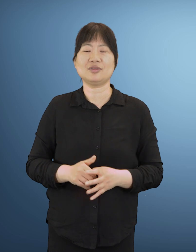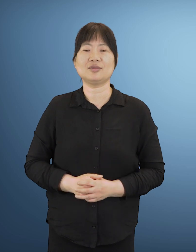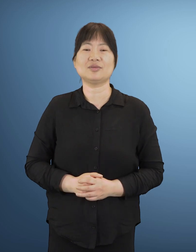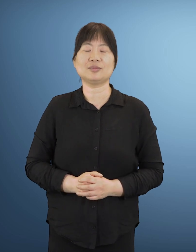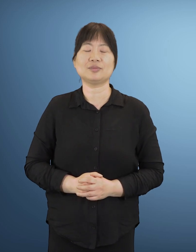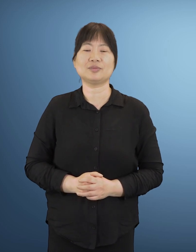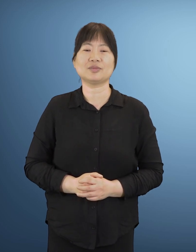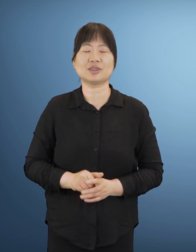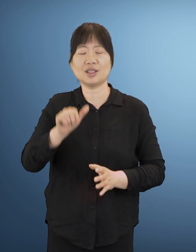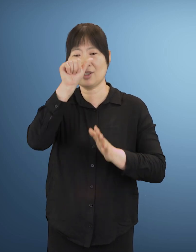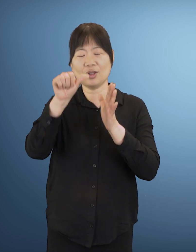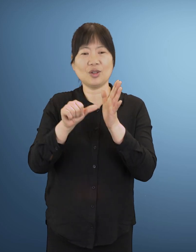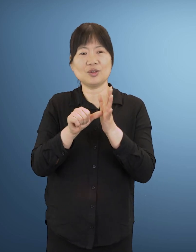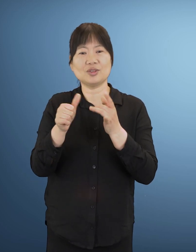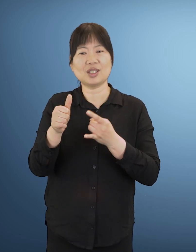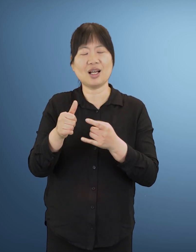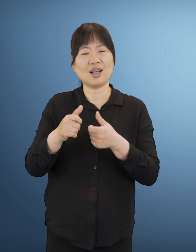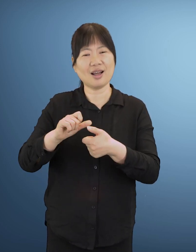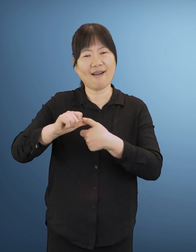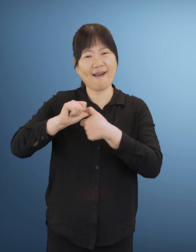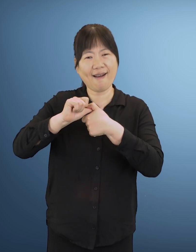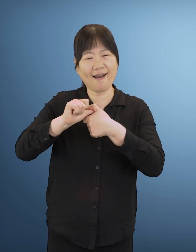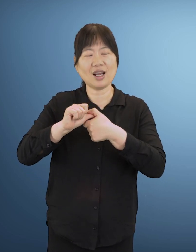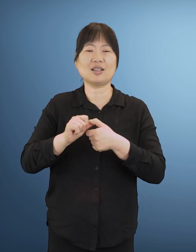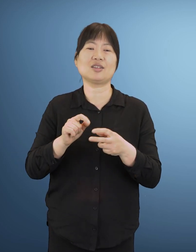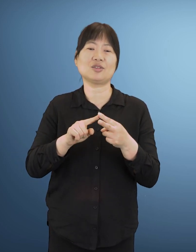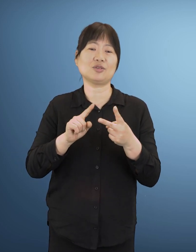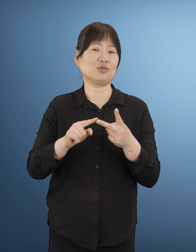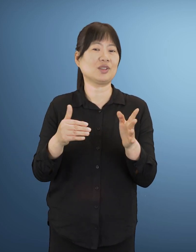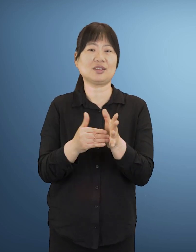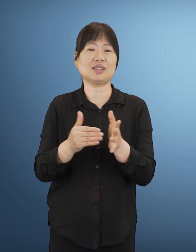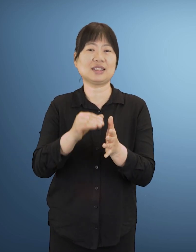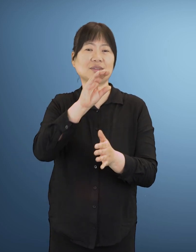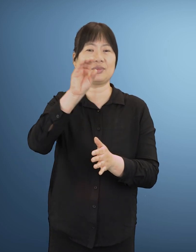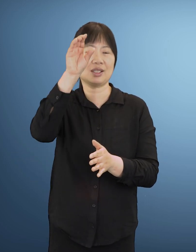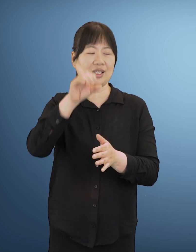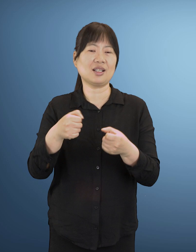싸움밖에는 인류에게 해야 될 싸움이 없어요.